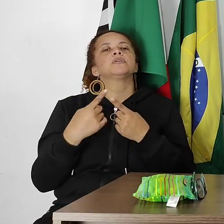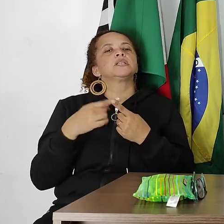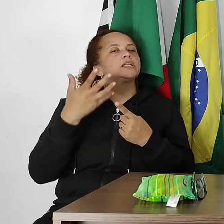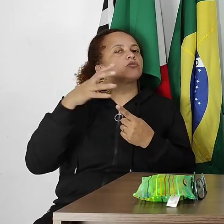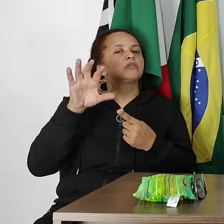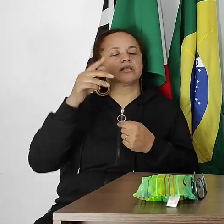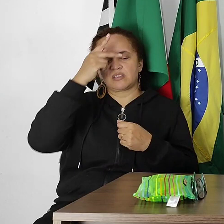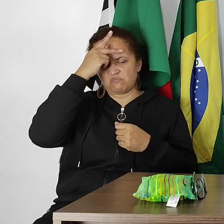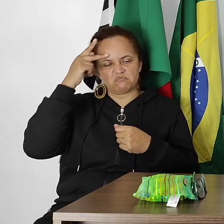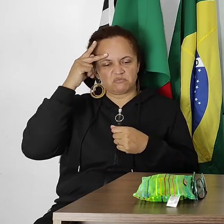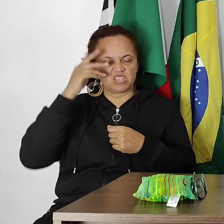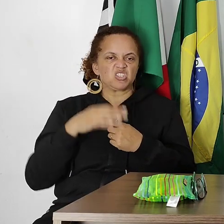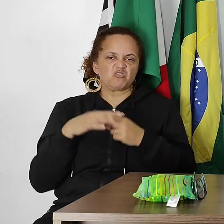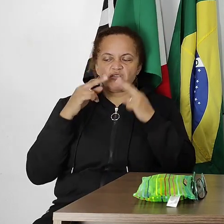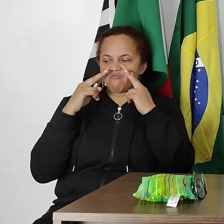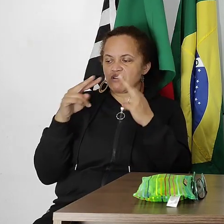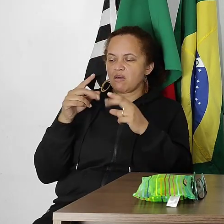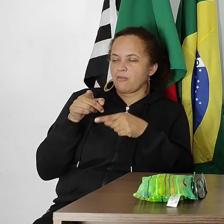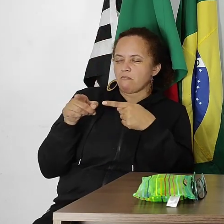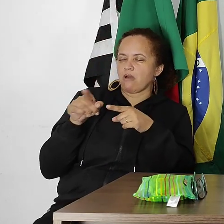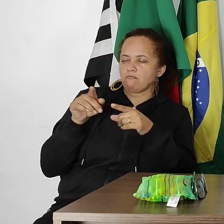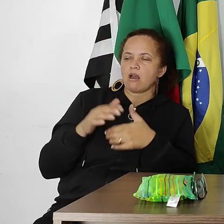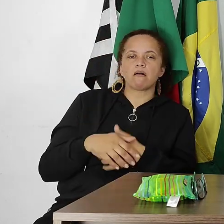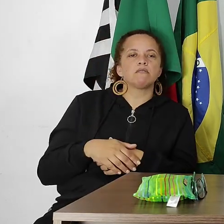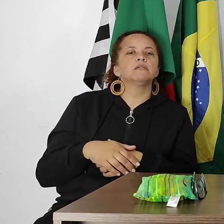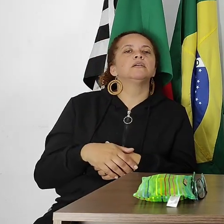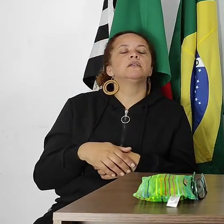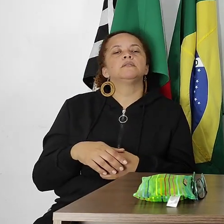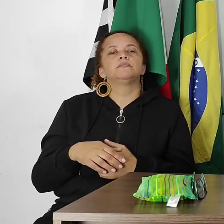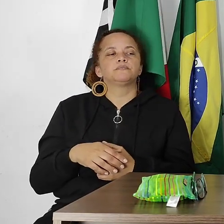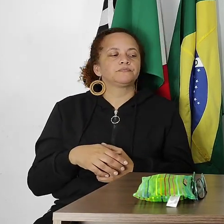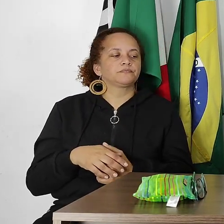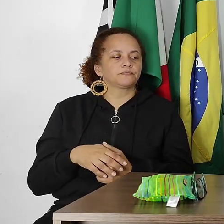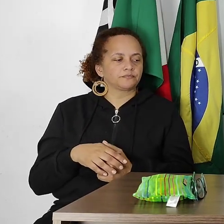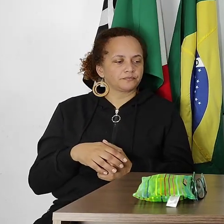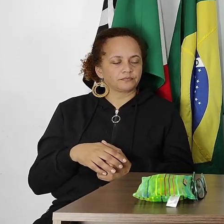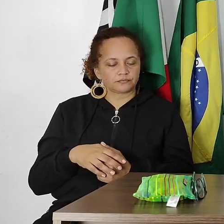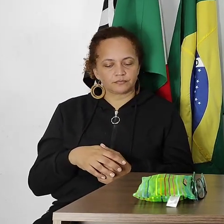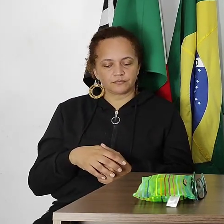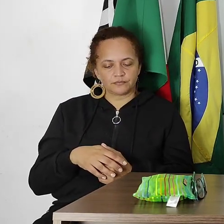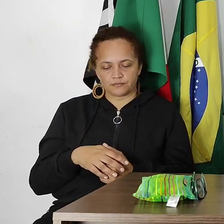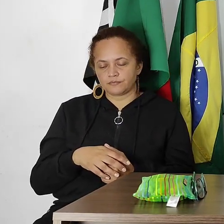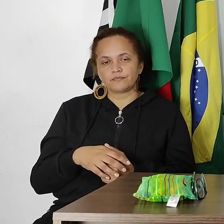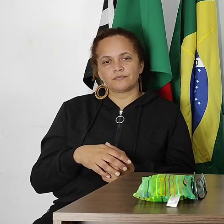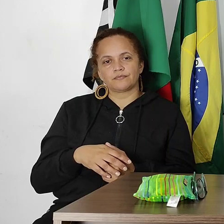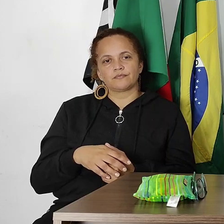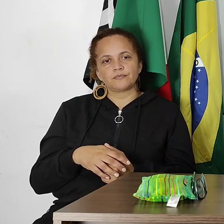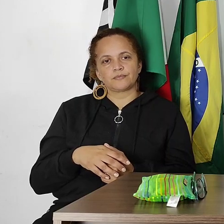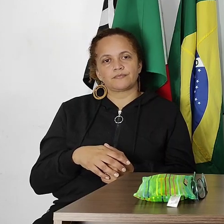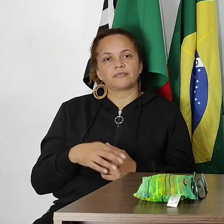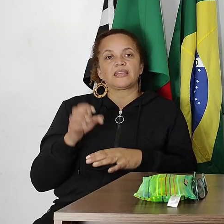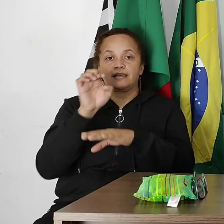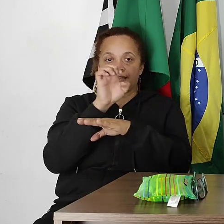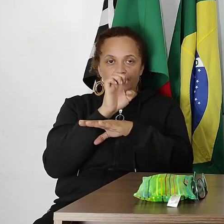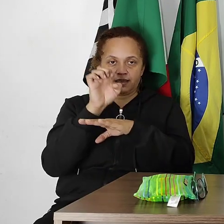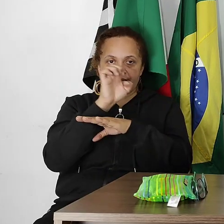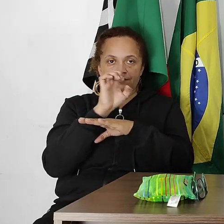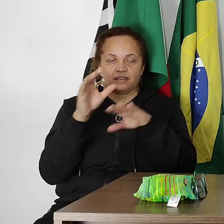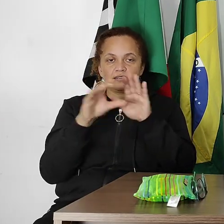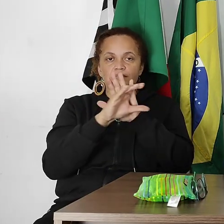me apontando, para eles falarem, né? Porque eles falavam mesmo. E aí, Efésios